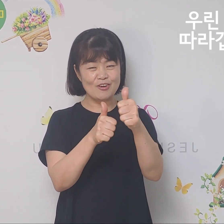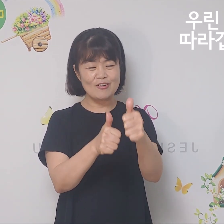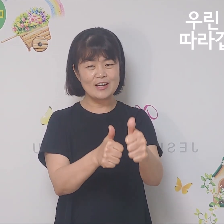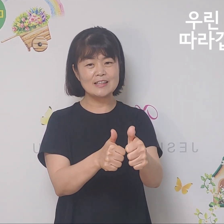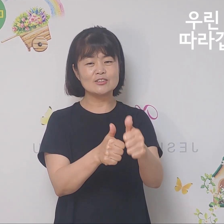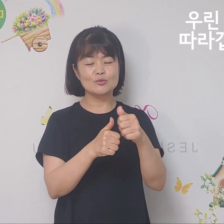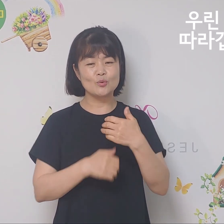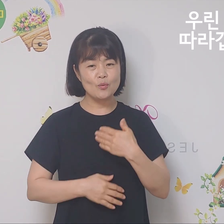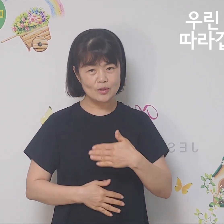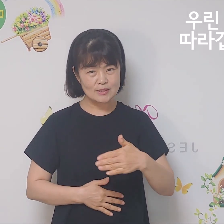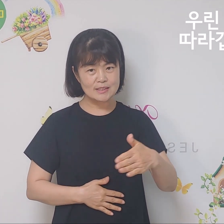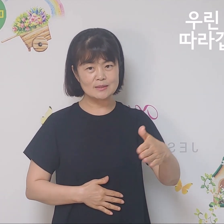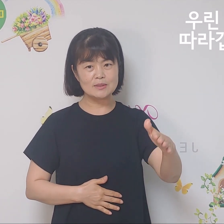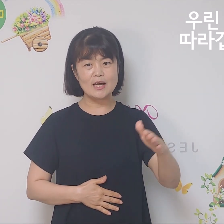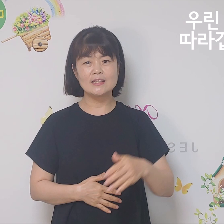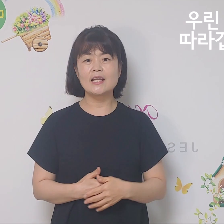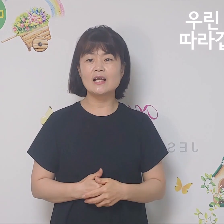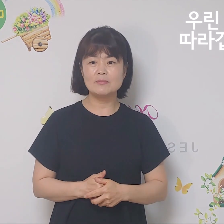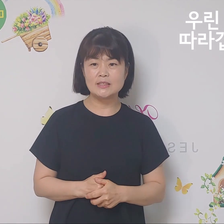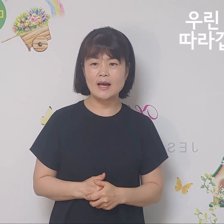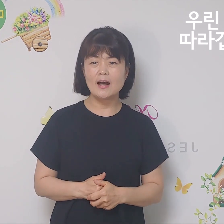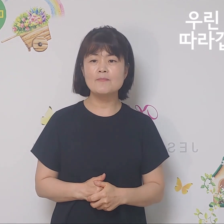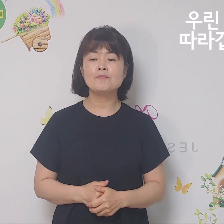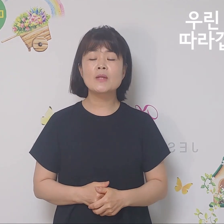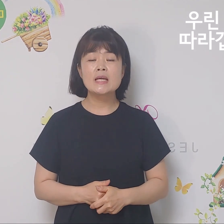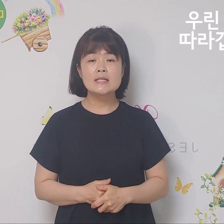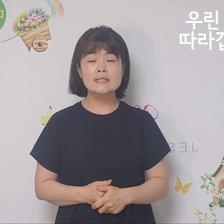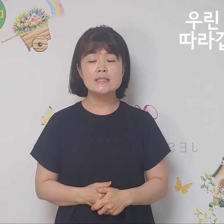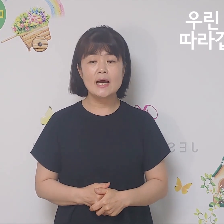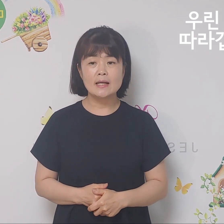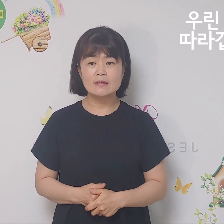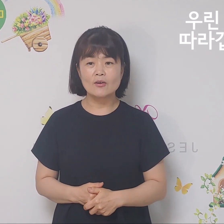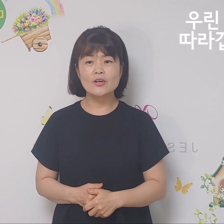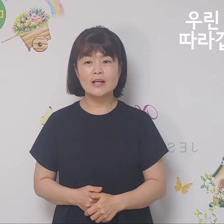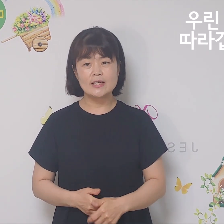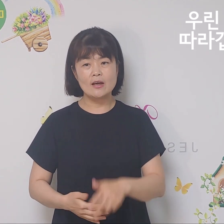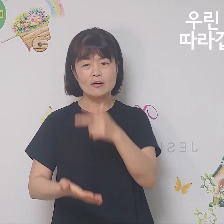흔들어서 가는 것도 괜찮습니다. 따라갑니다. 그날 연결할게요.